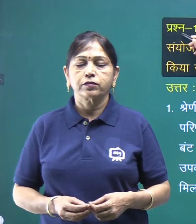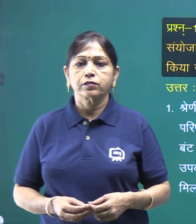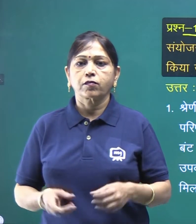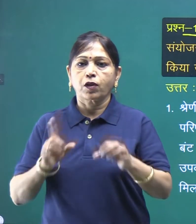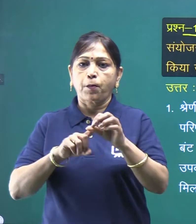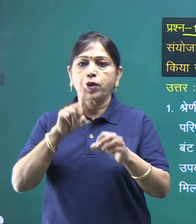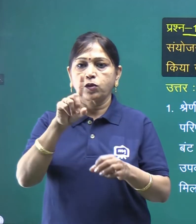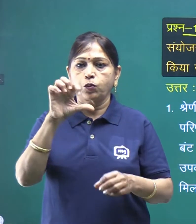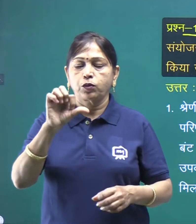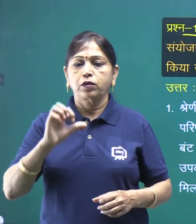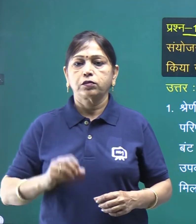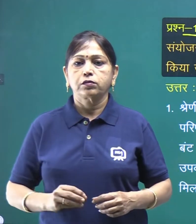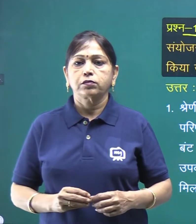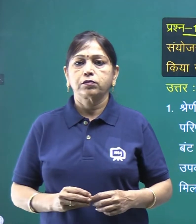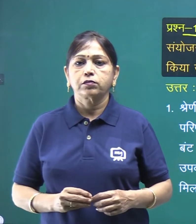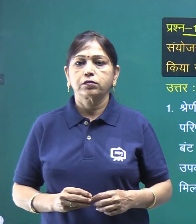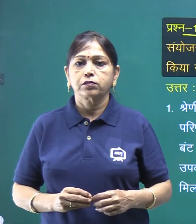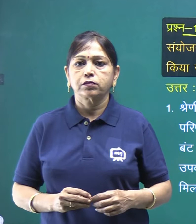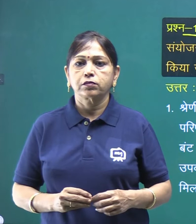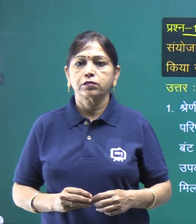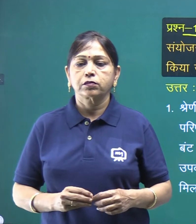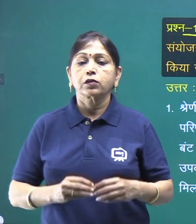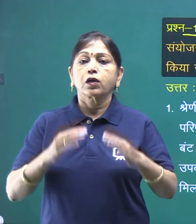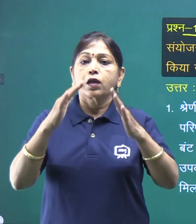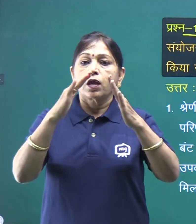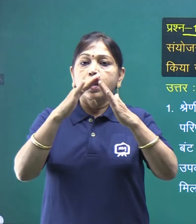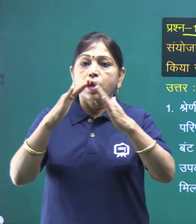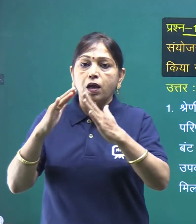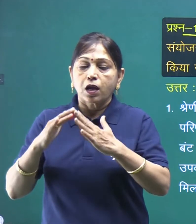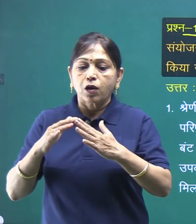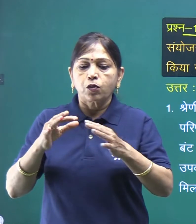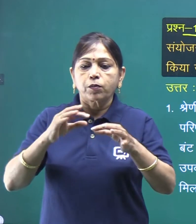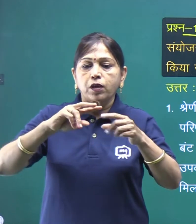प्रश्न 19, घरेलू परिपथों में